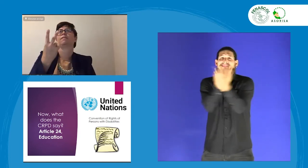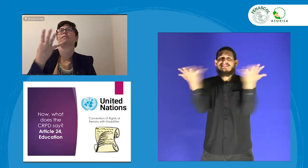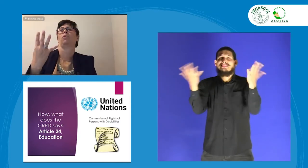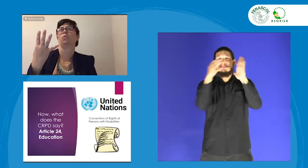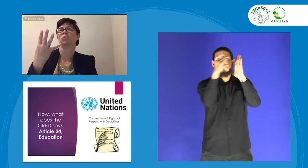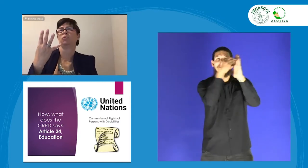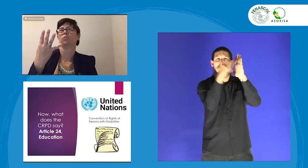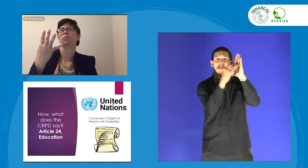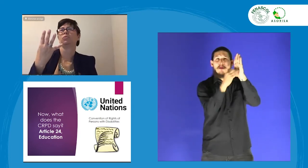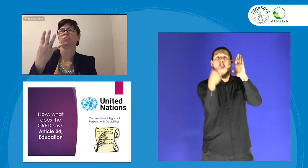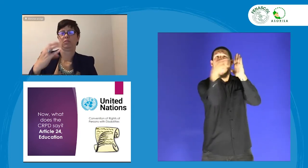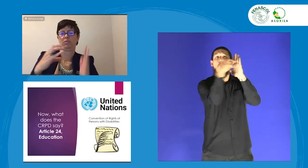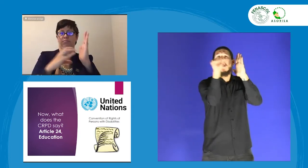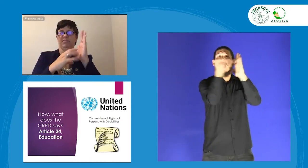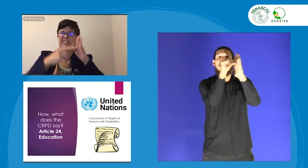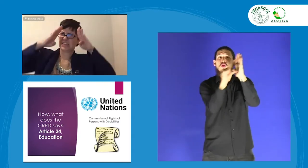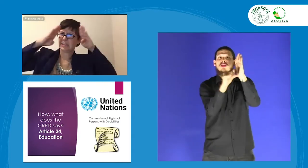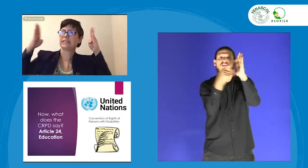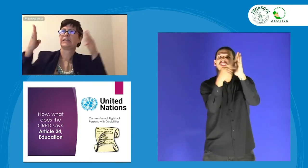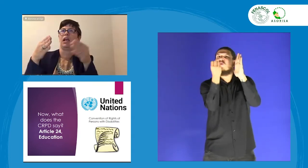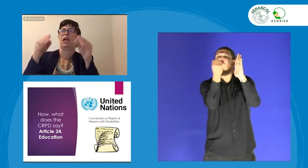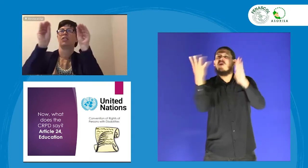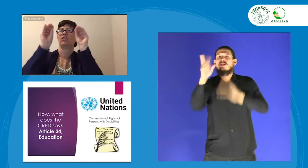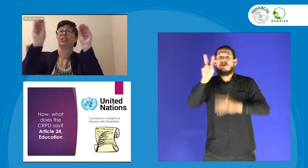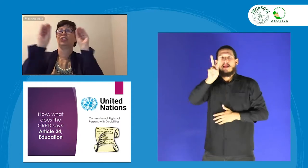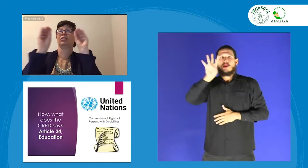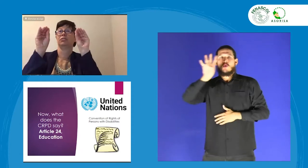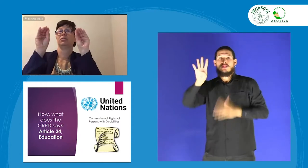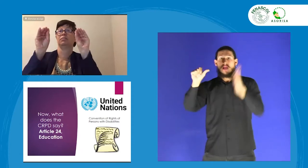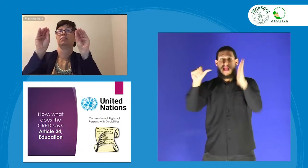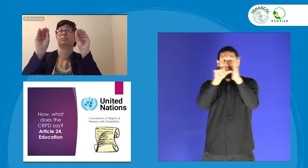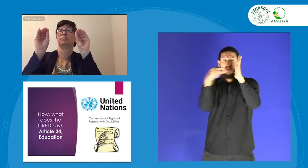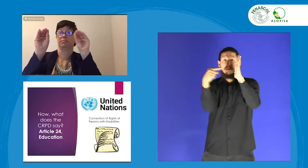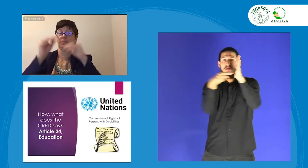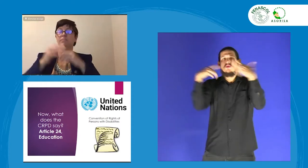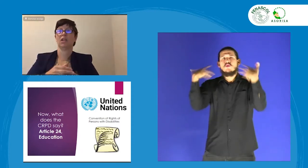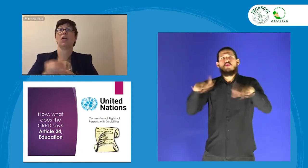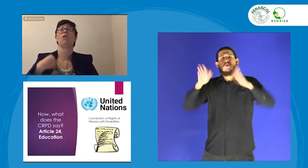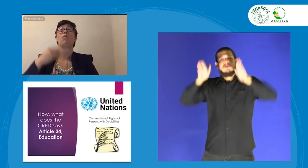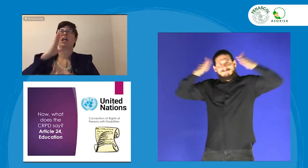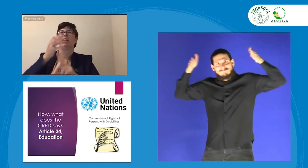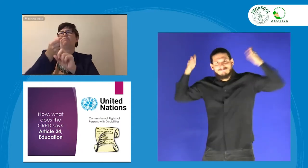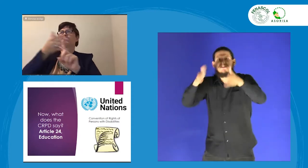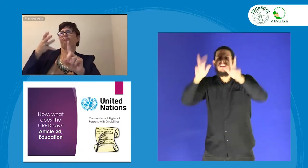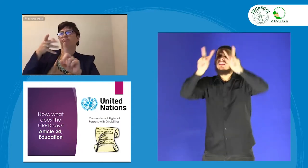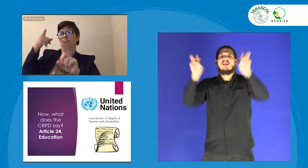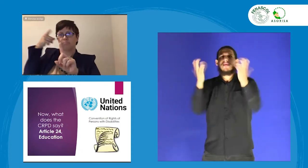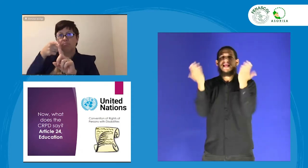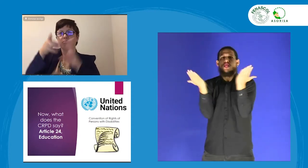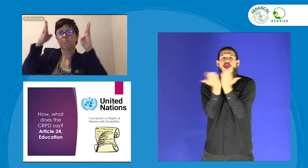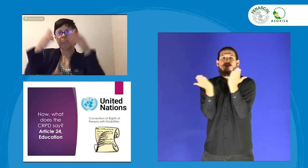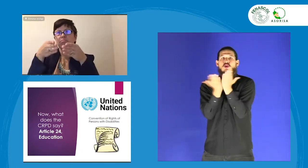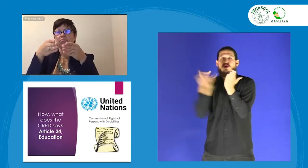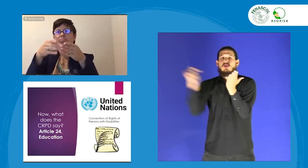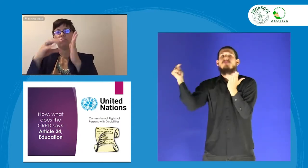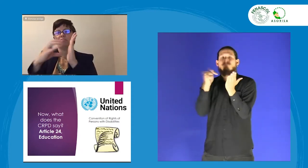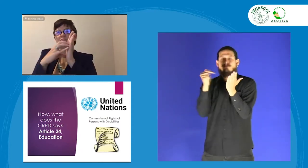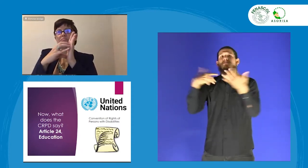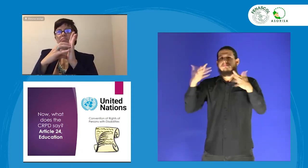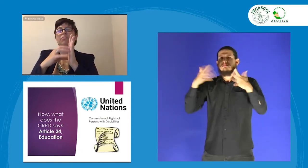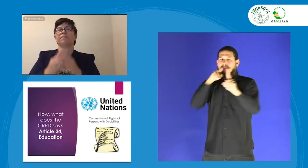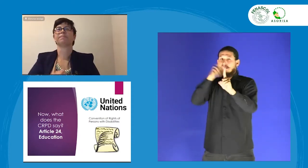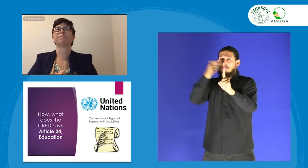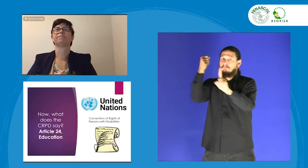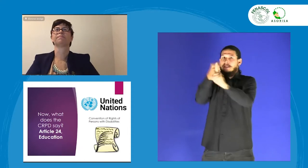varios artículos, pero voy a hacer referencia especialmente al artículo número 24, que habla acerca de educación,